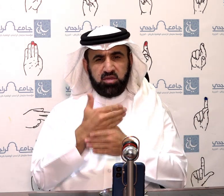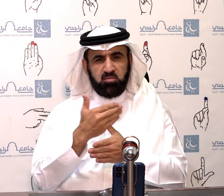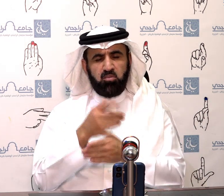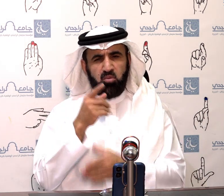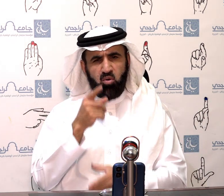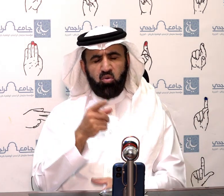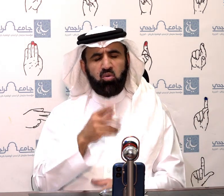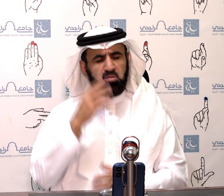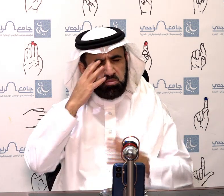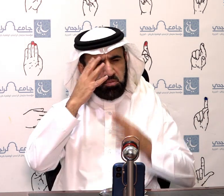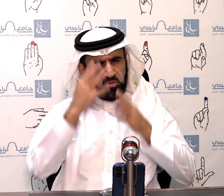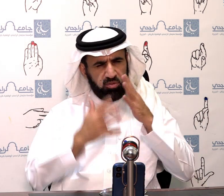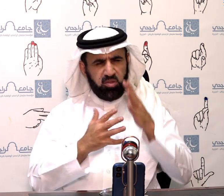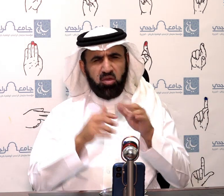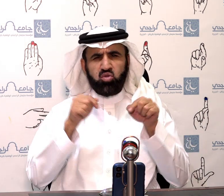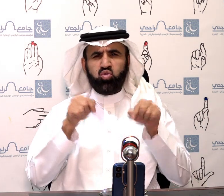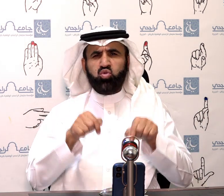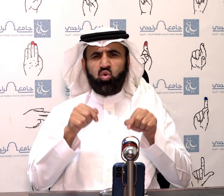الكروب في الدنيا والآخرة.